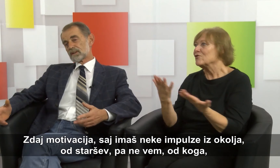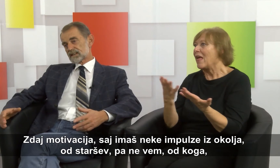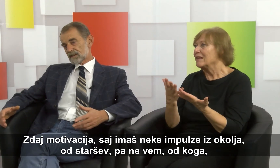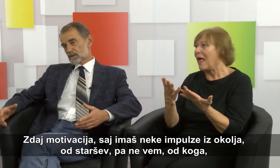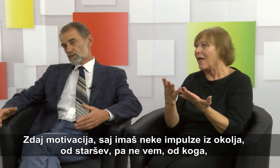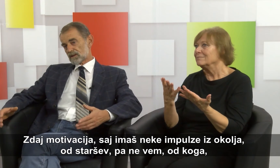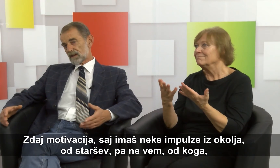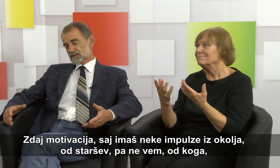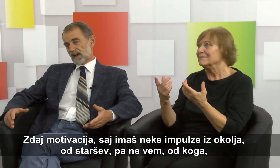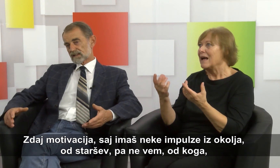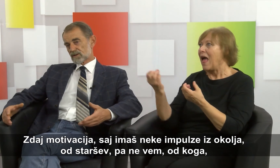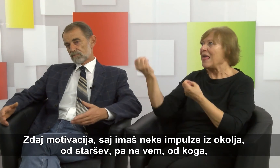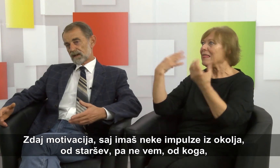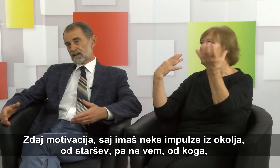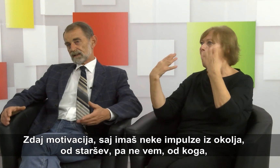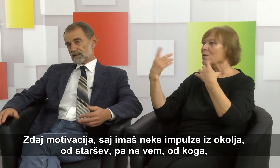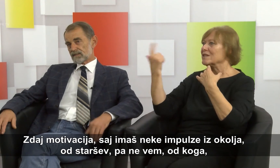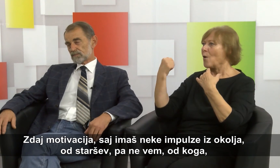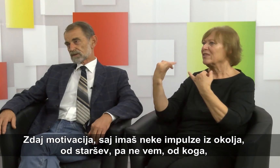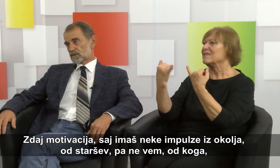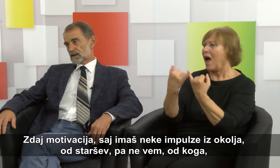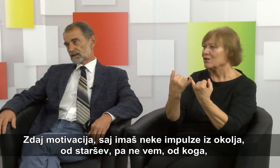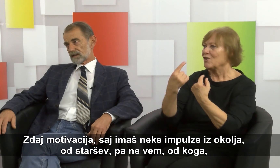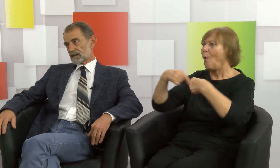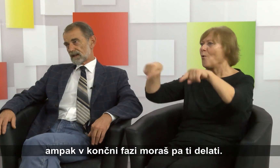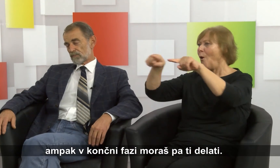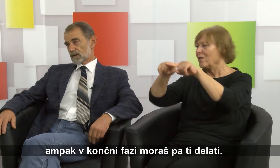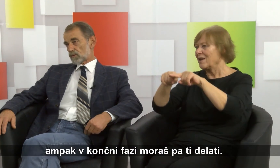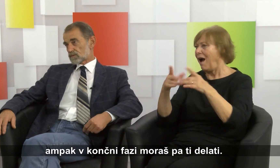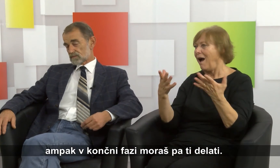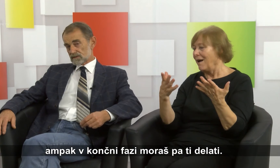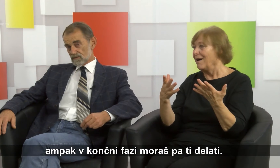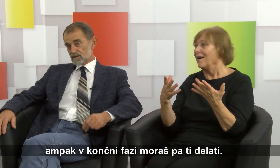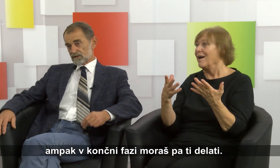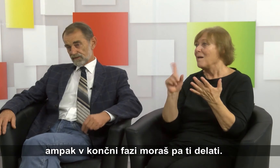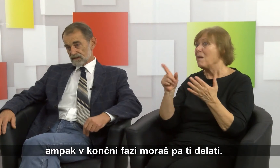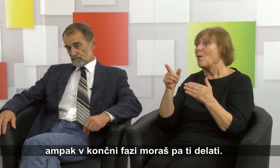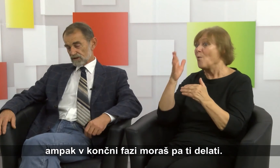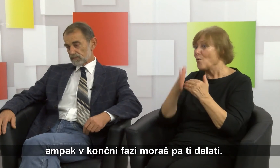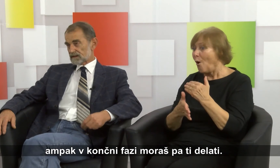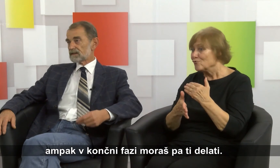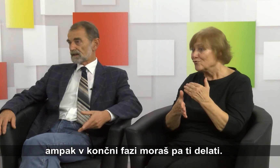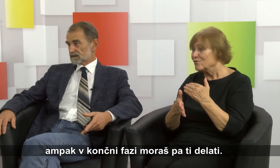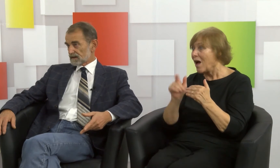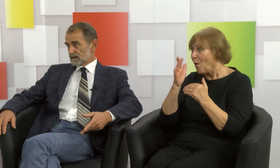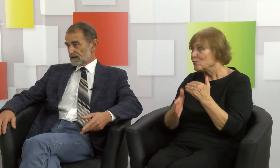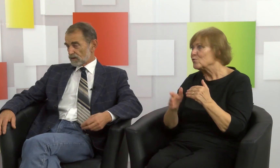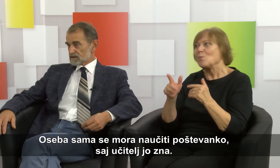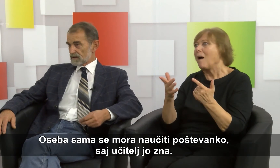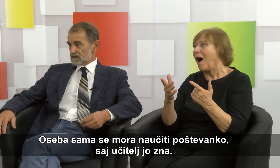impulze iz okolja, od staršev, pa ne vem od koga, ne? Ampak na končni fazi moraš pa ti delati, ne? Oseba